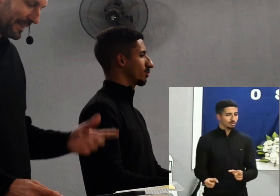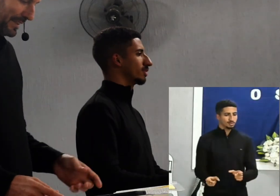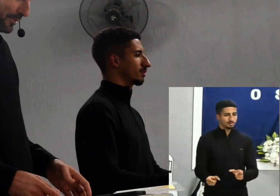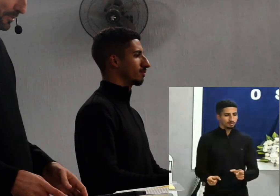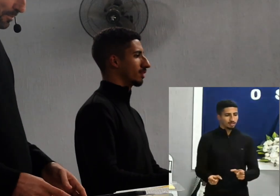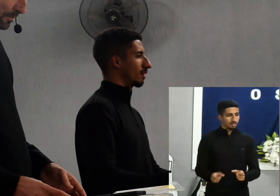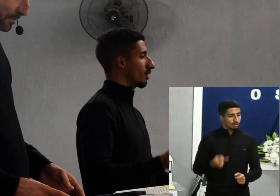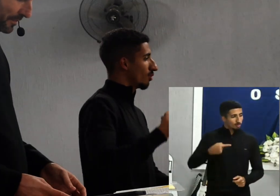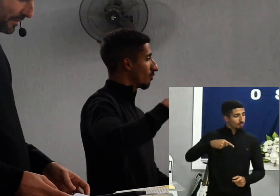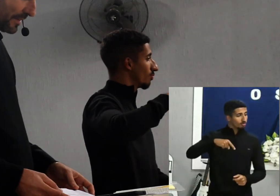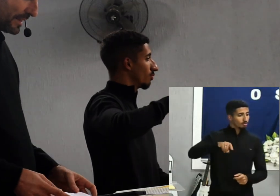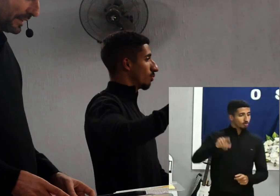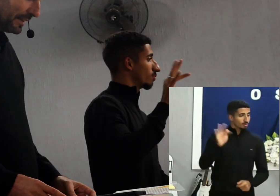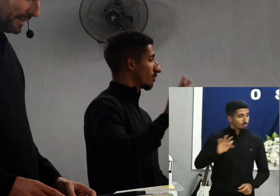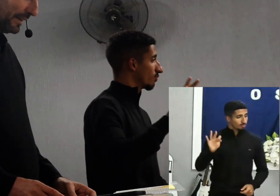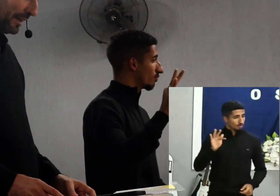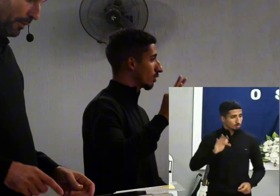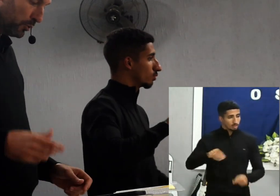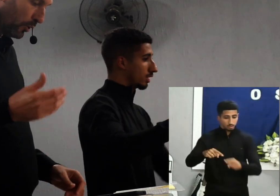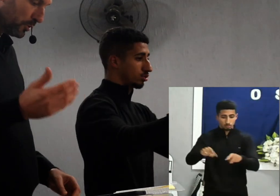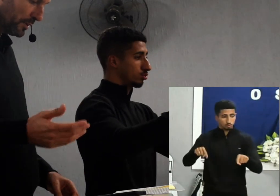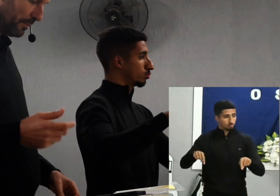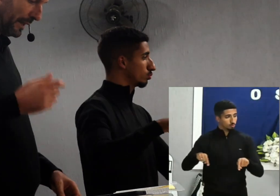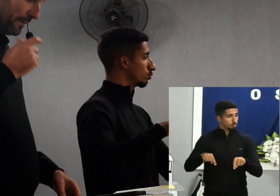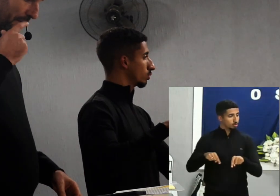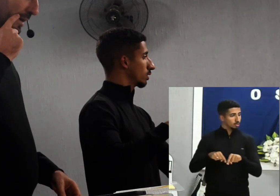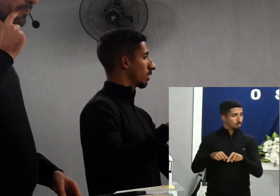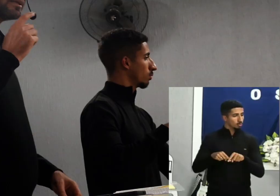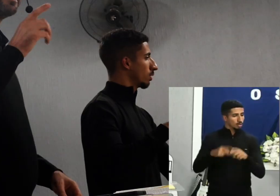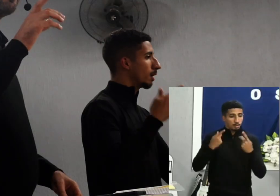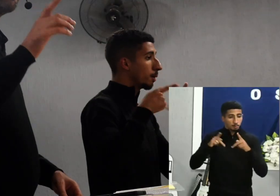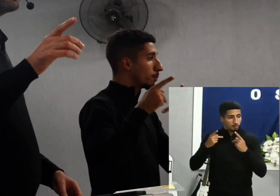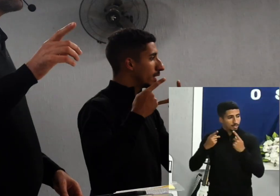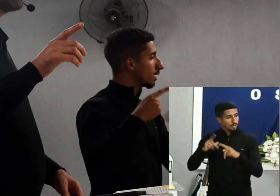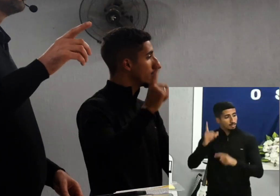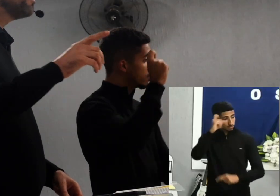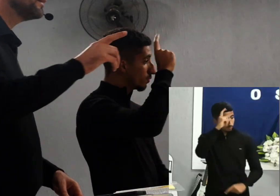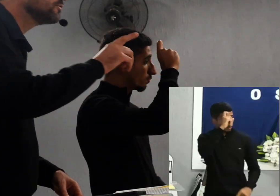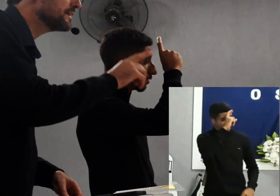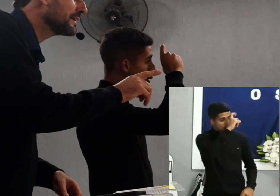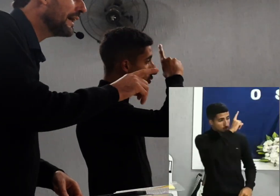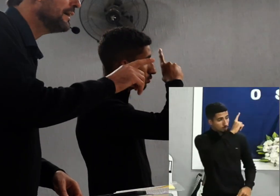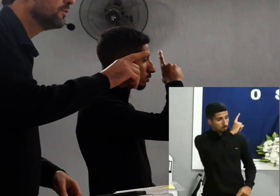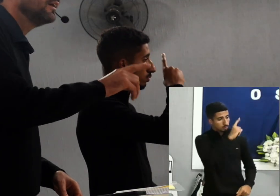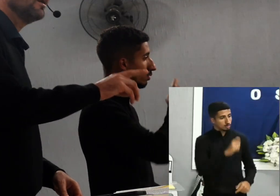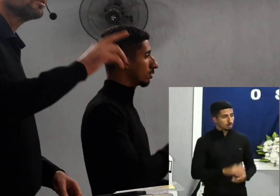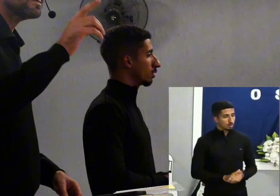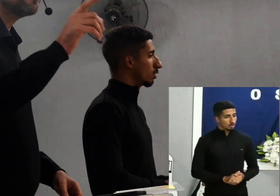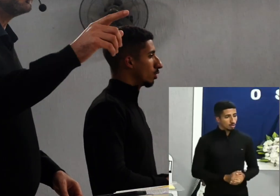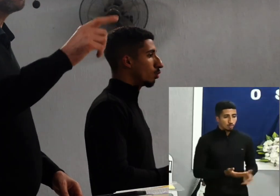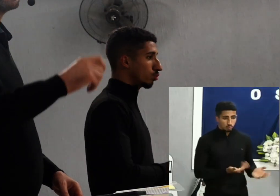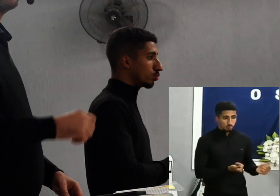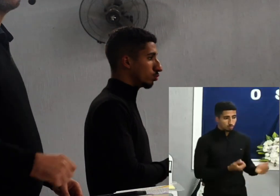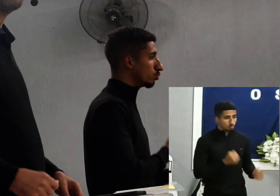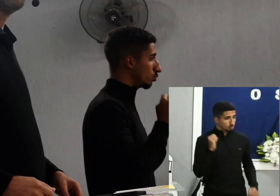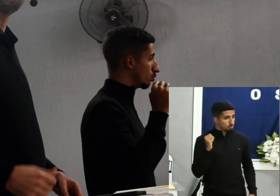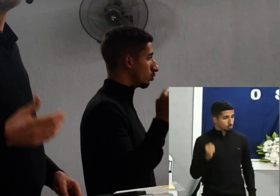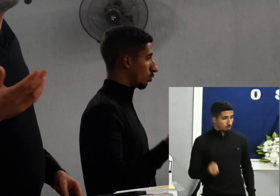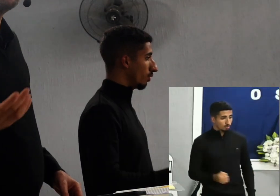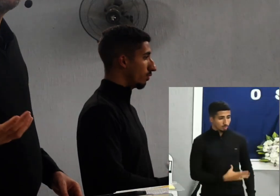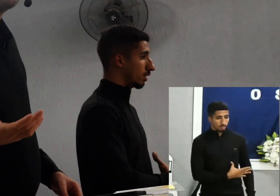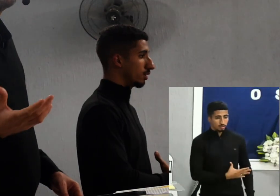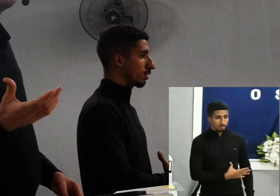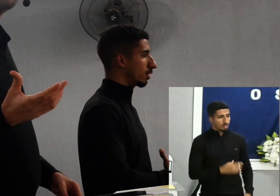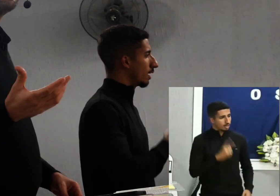tentado fazer isso. Irmãos nossos também. Mas não é fácil. O ambiente universitário é um desafio pregar lá.